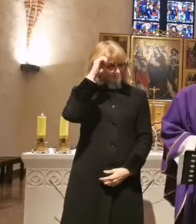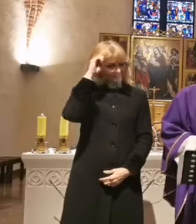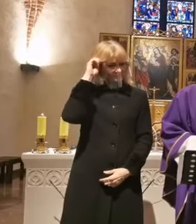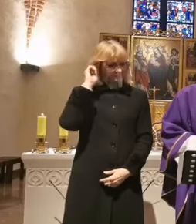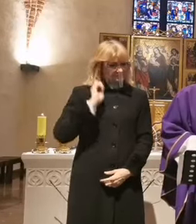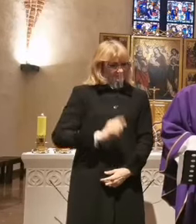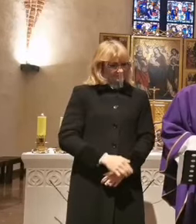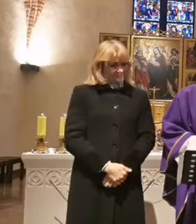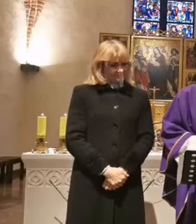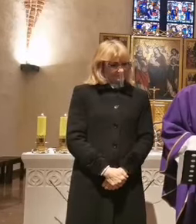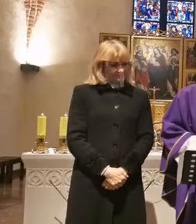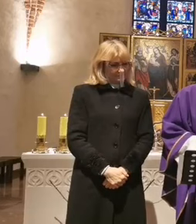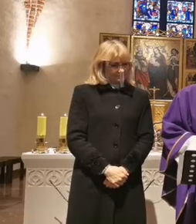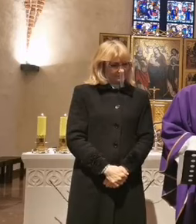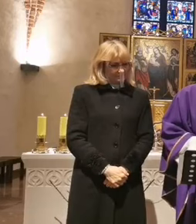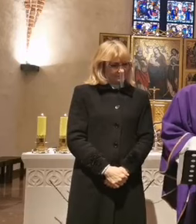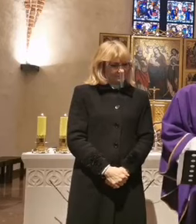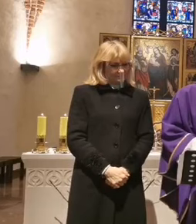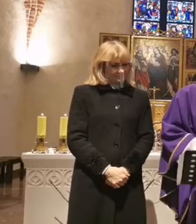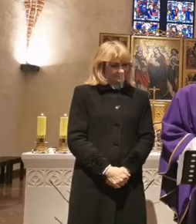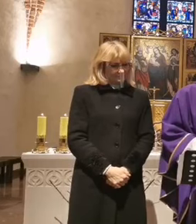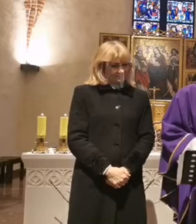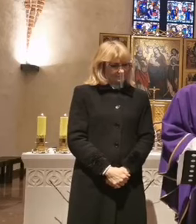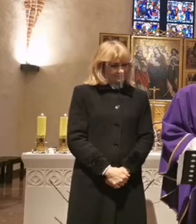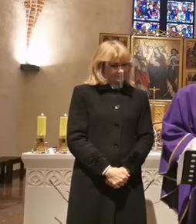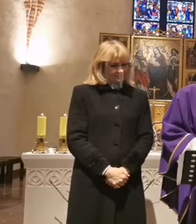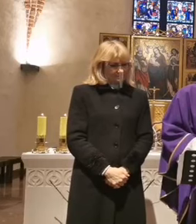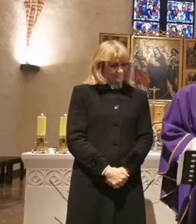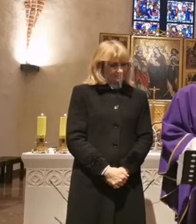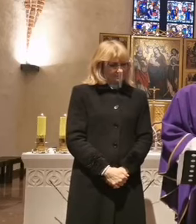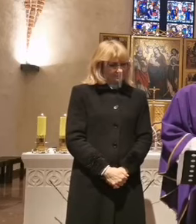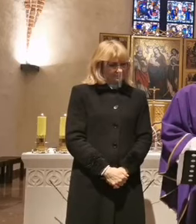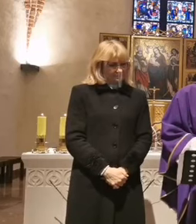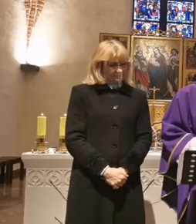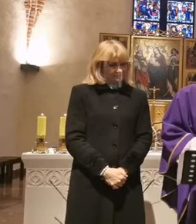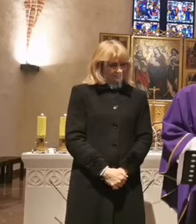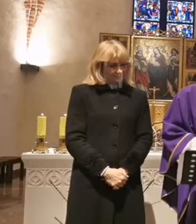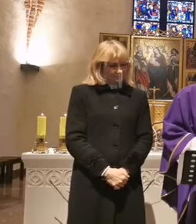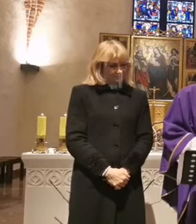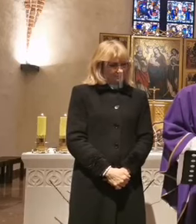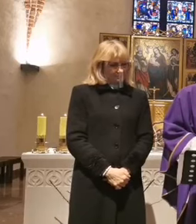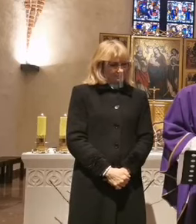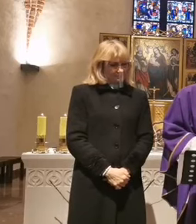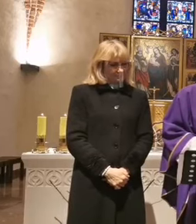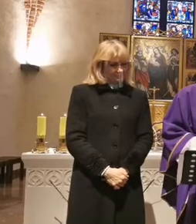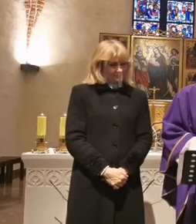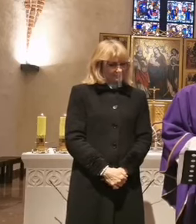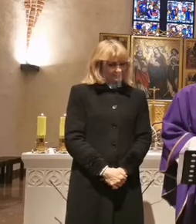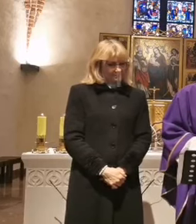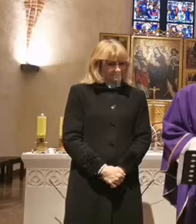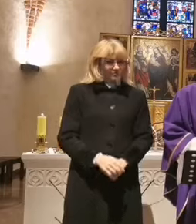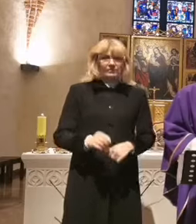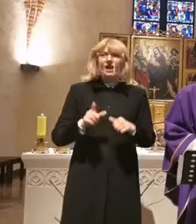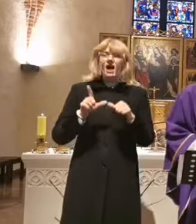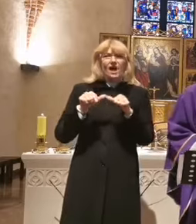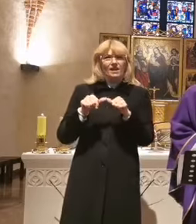di Carlo Wojtyła, ha arricchito ancora la mia volontà a visitare Polonia.